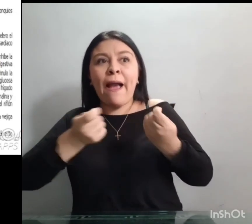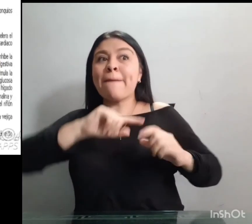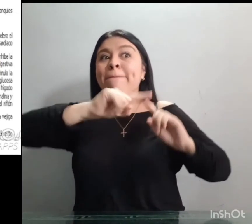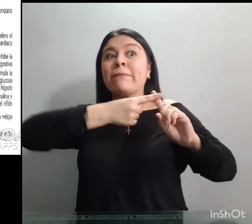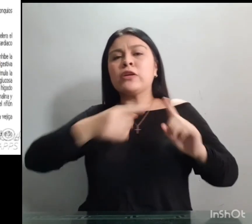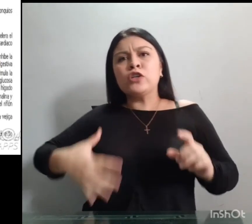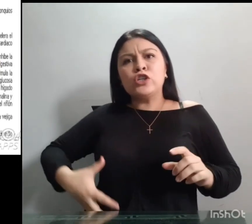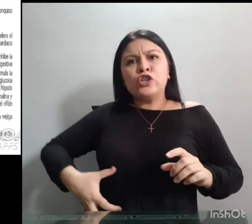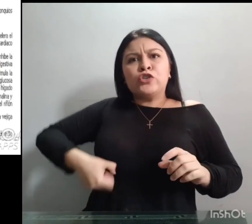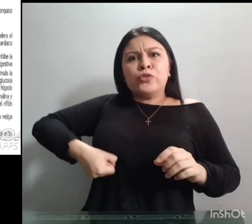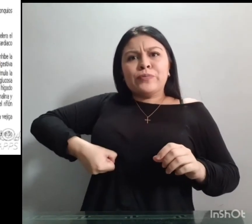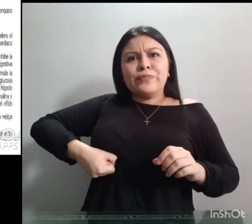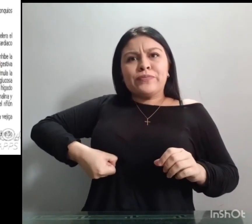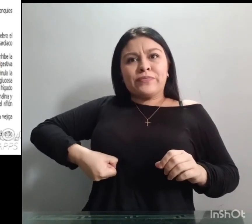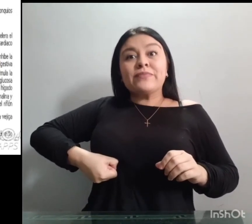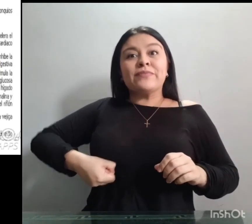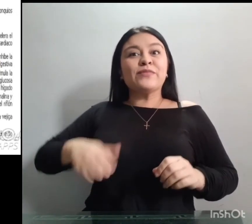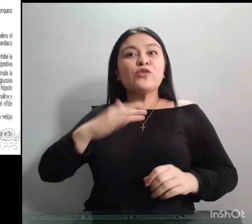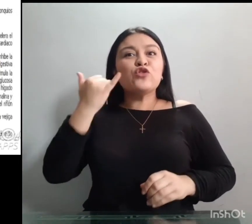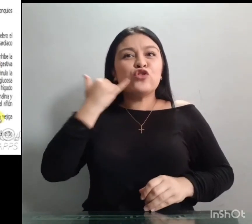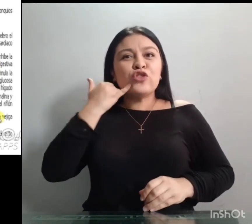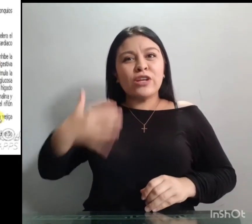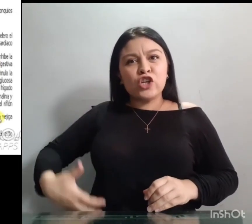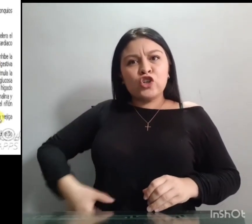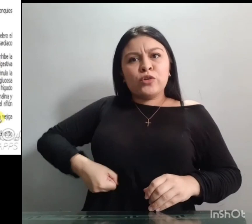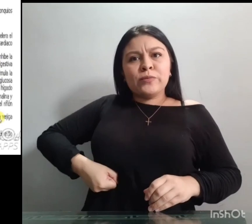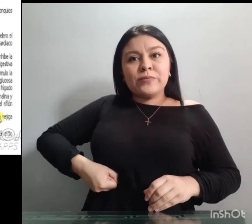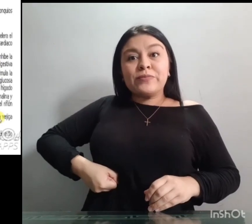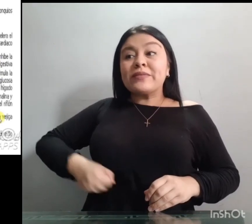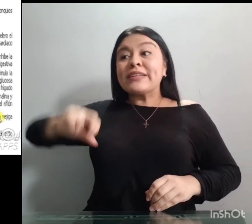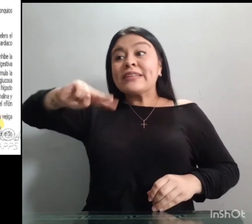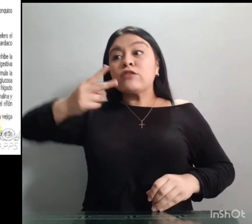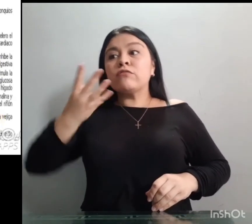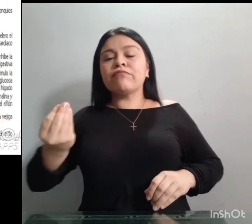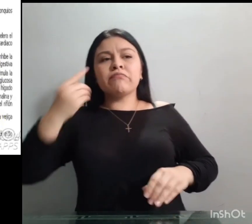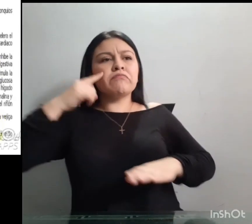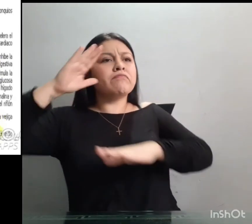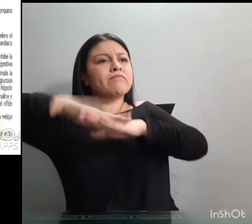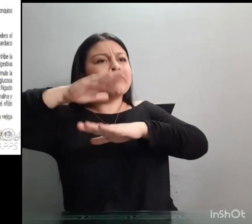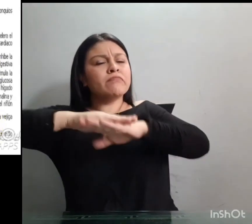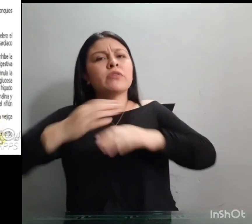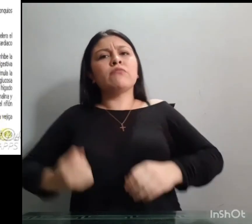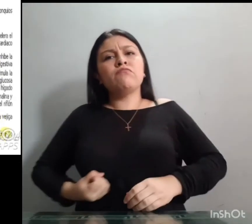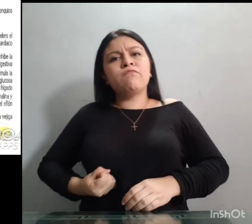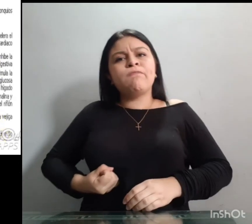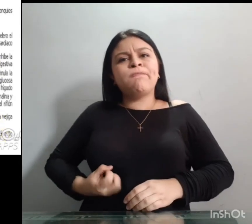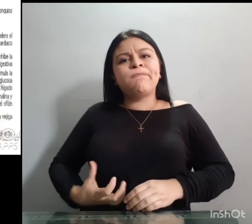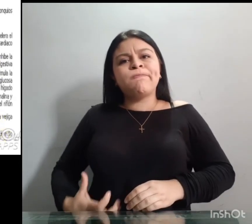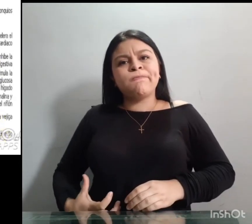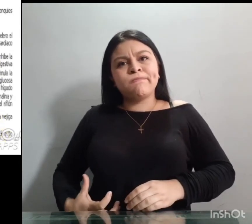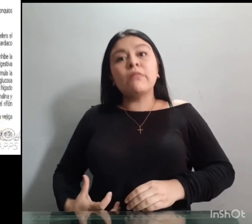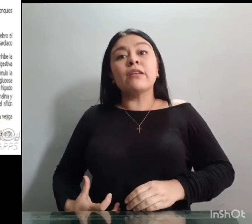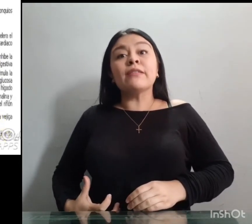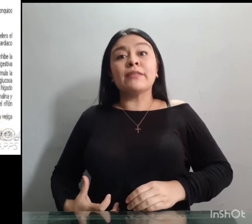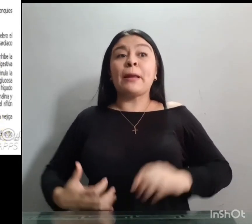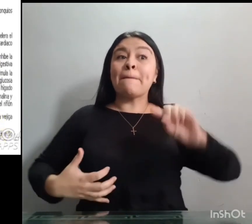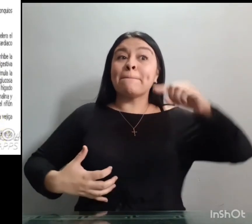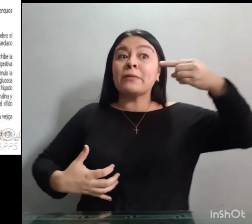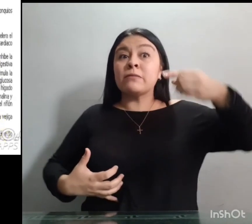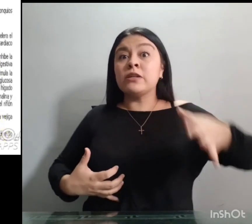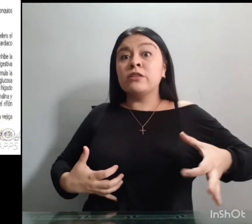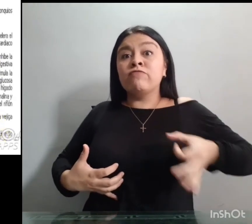vejiga, mientras que el simpático relaja la vejiga, el simpático contrae el recto y